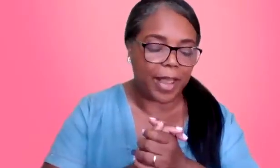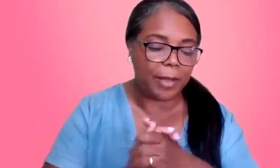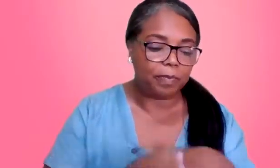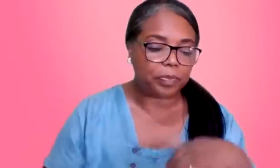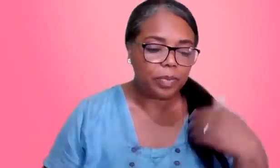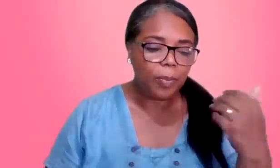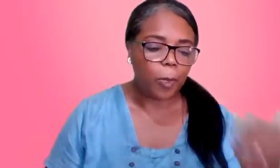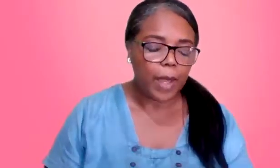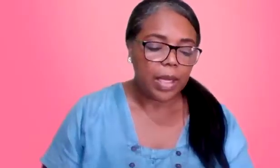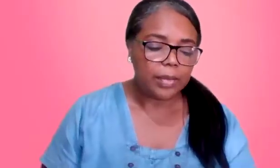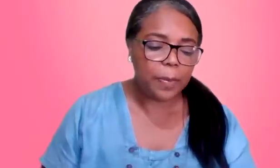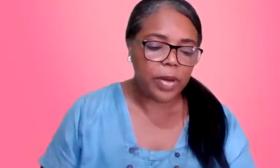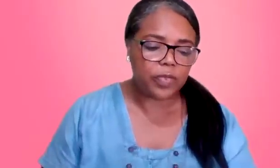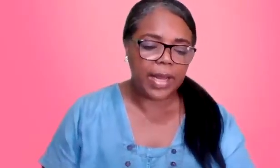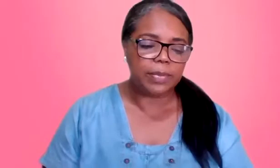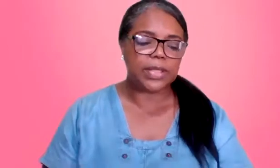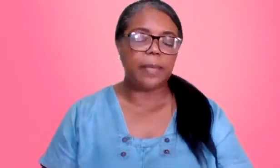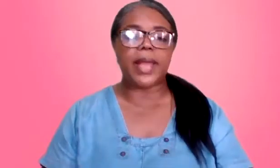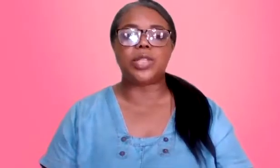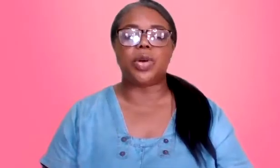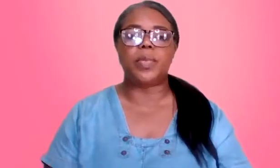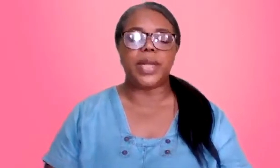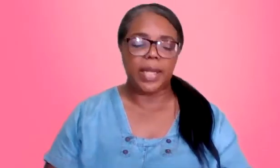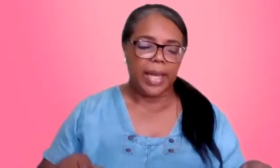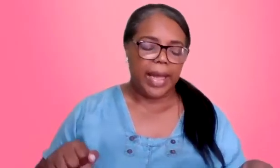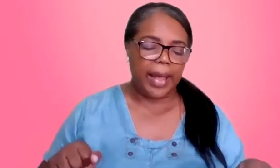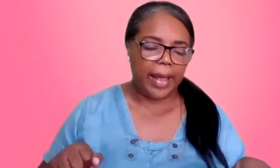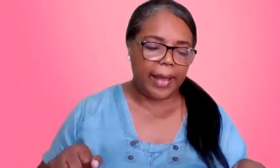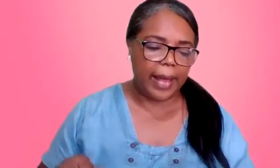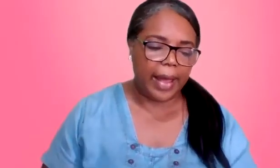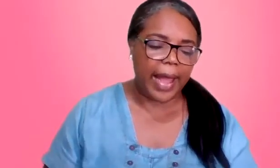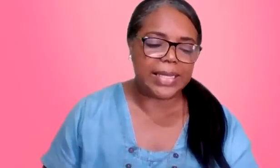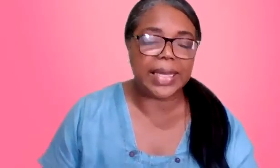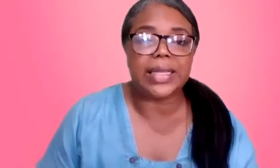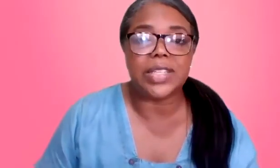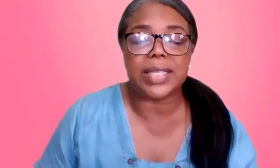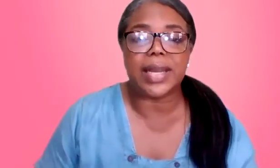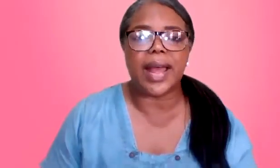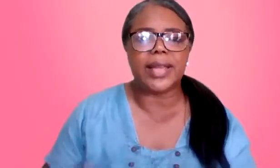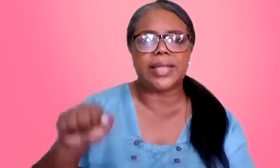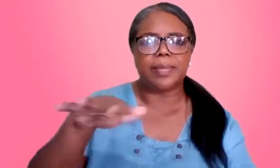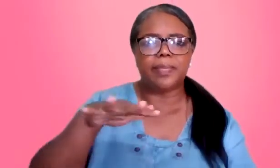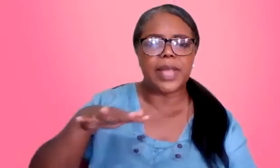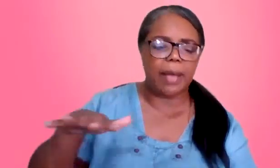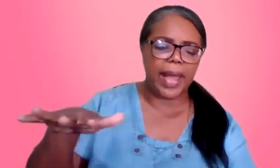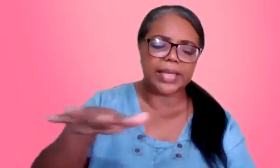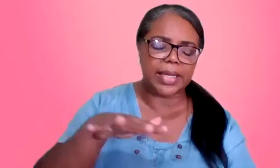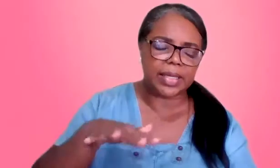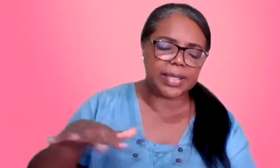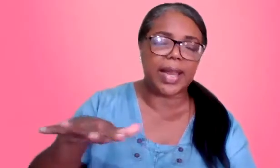né? Depois falamos também sobre a escrita de sinais, sabe? A escrita de sinais,